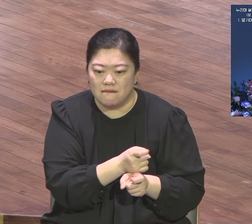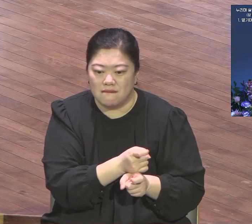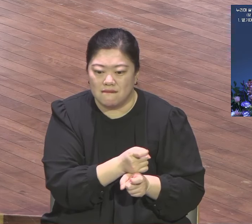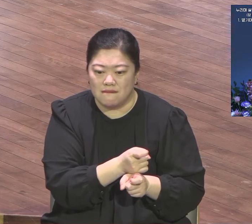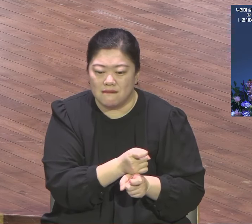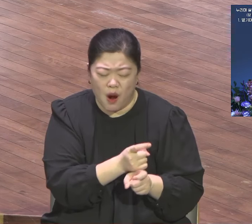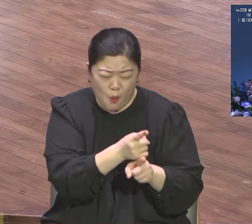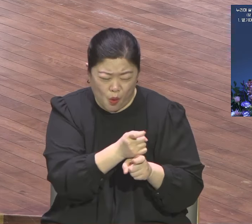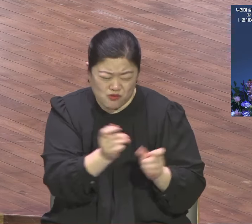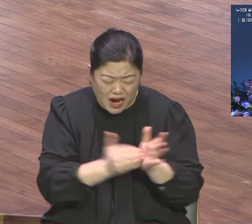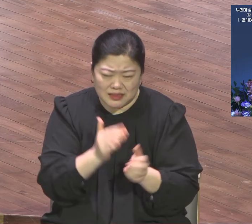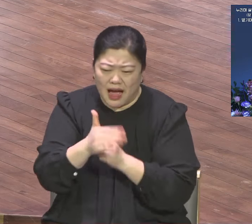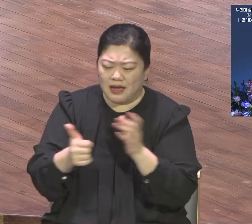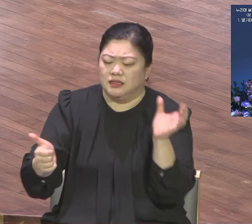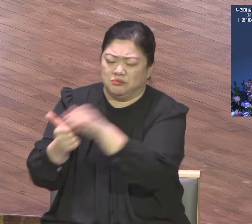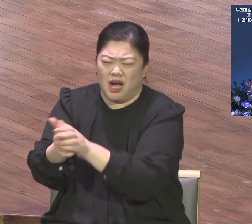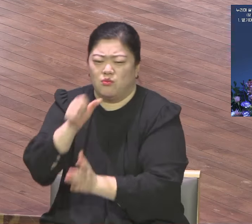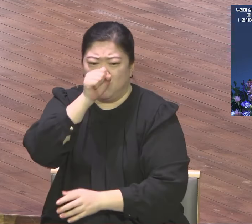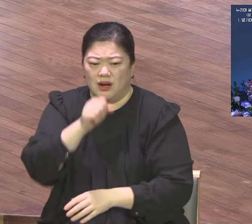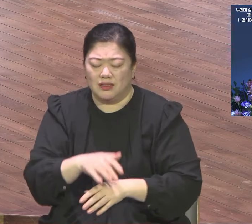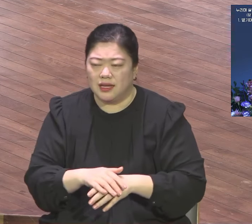다 하나님께 맡기시.